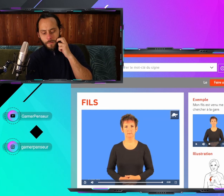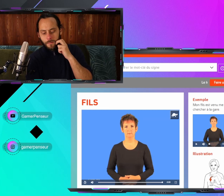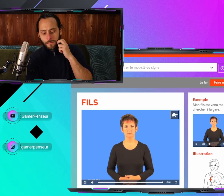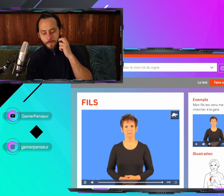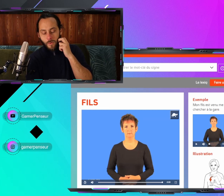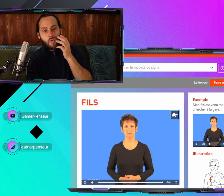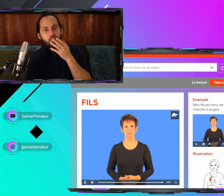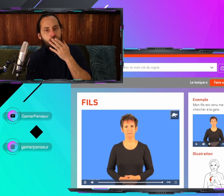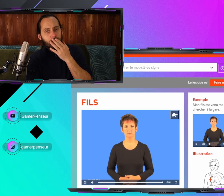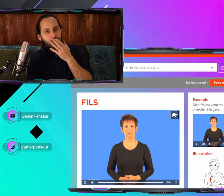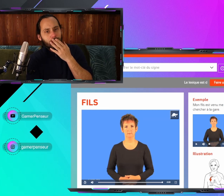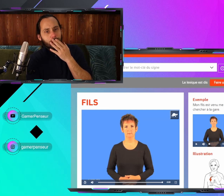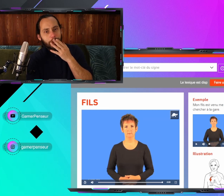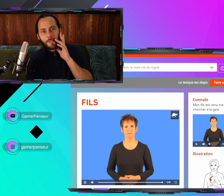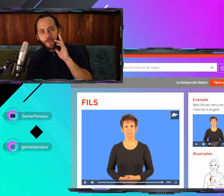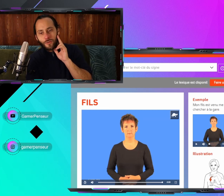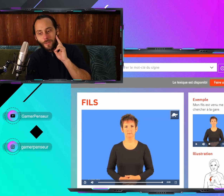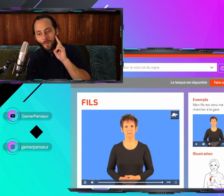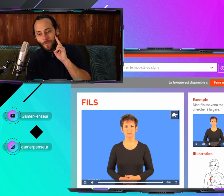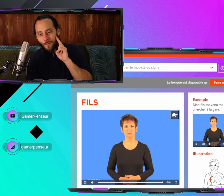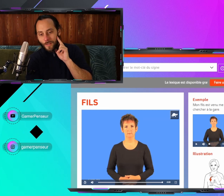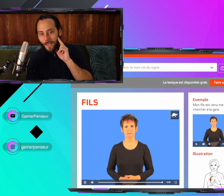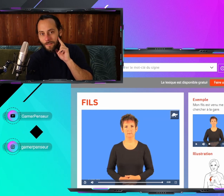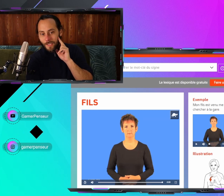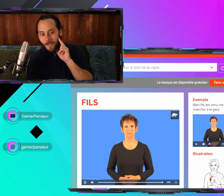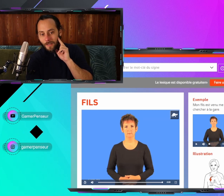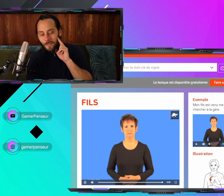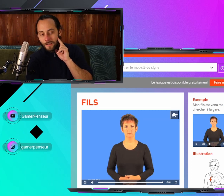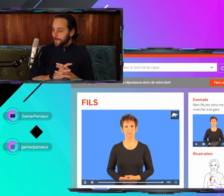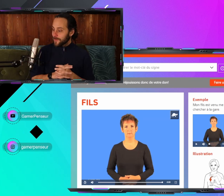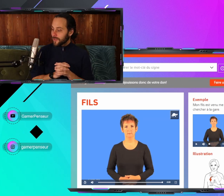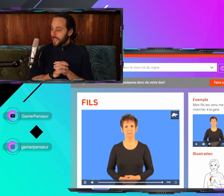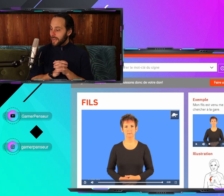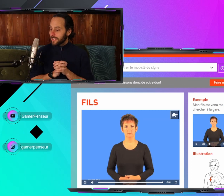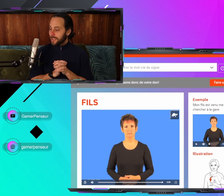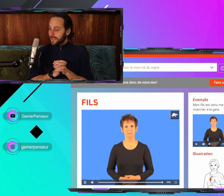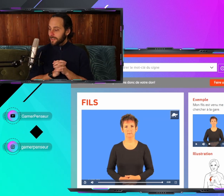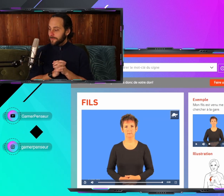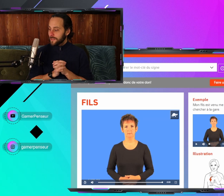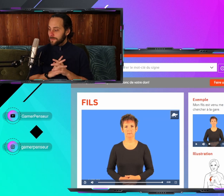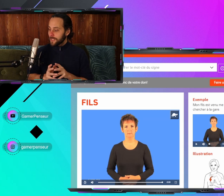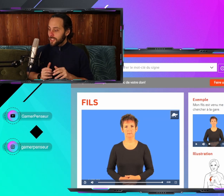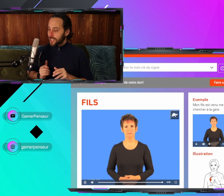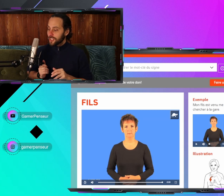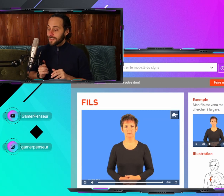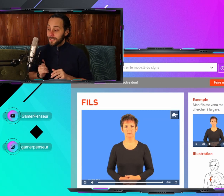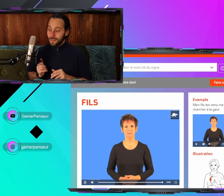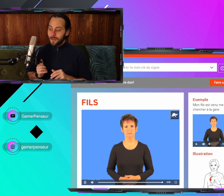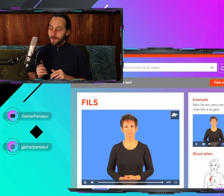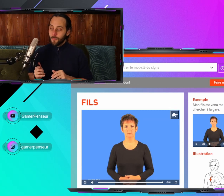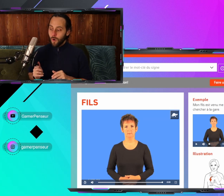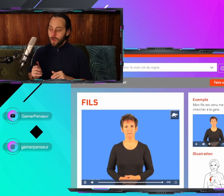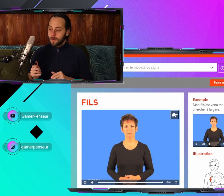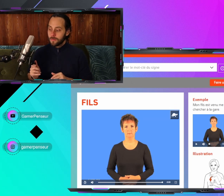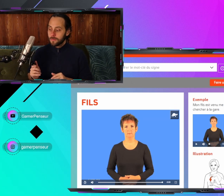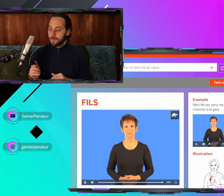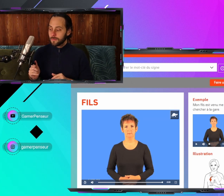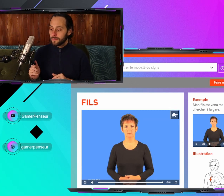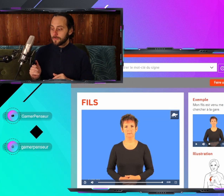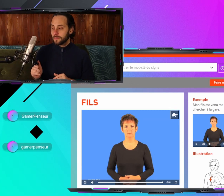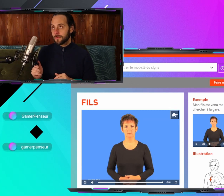Cave. Ou peut-être que je suis en train de confondre cave et gare. Donc, à la gare, fils Pi, chercher qui? Moi.